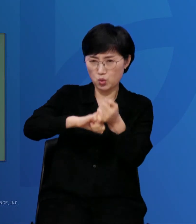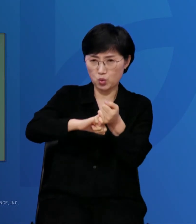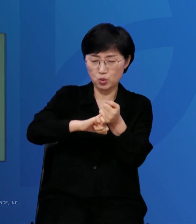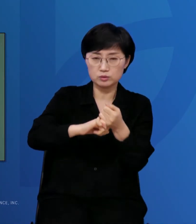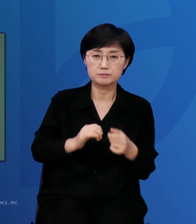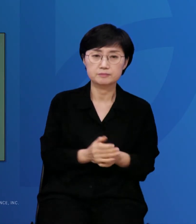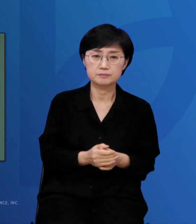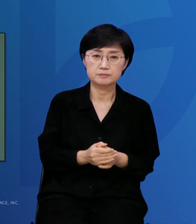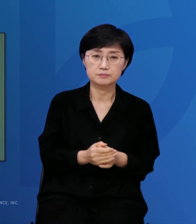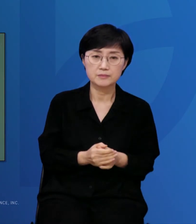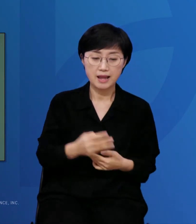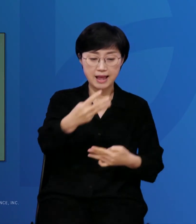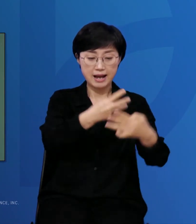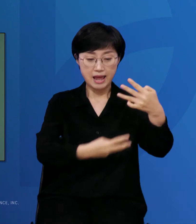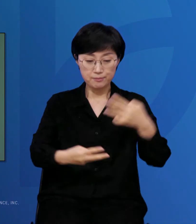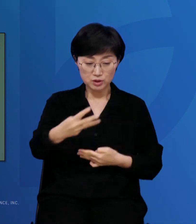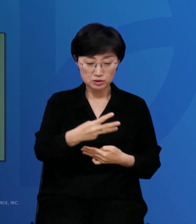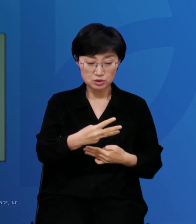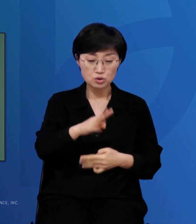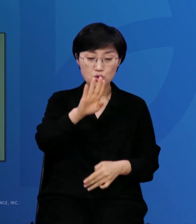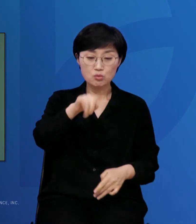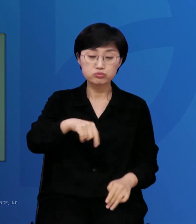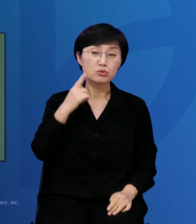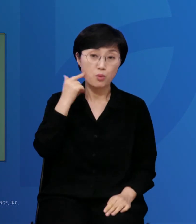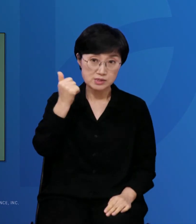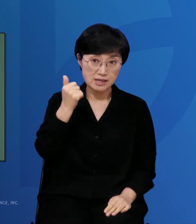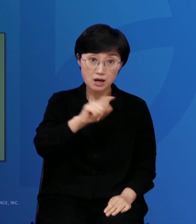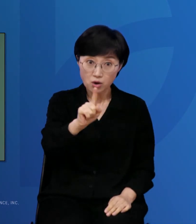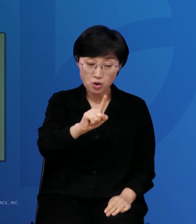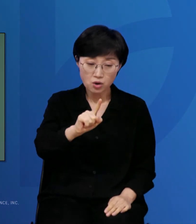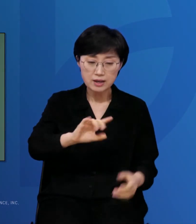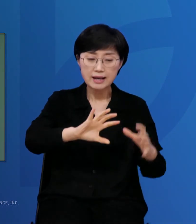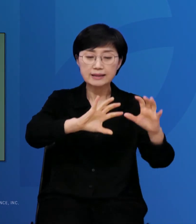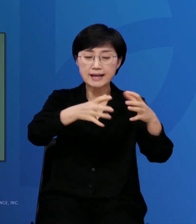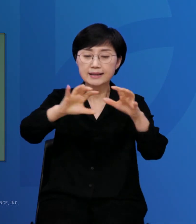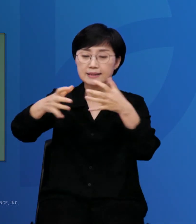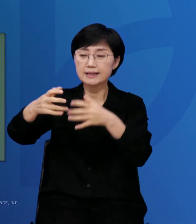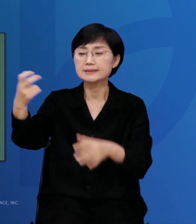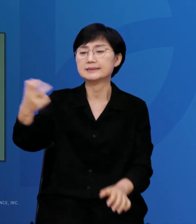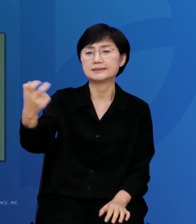所有的种植者70个地区。 모든 렘넌트와 부교역자는 70 나라.